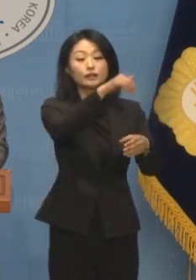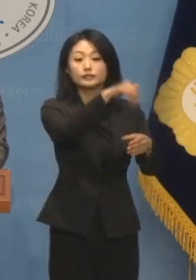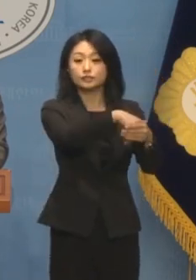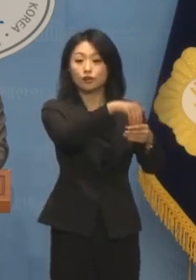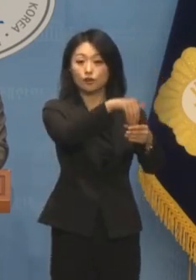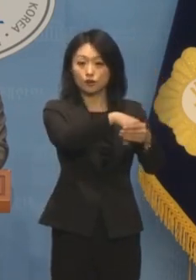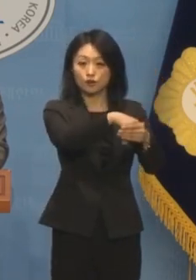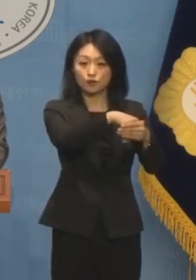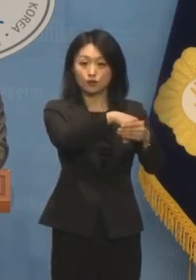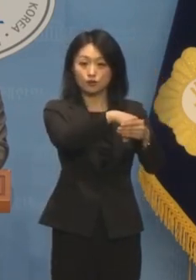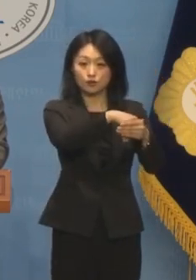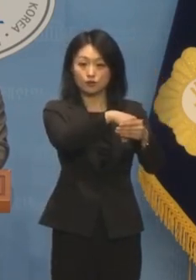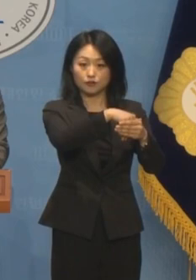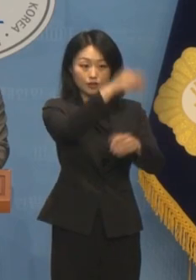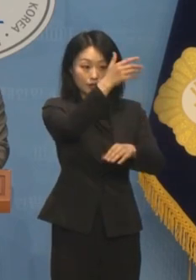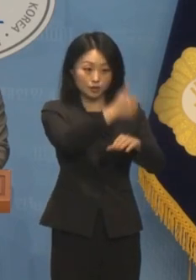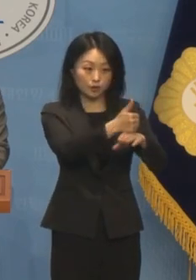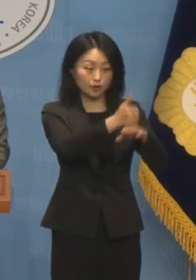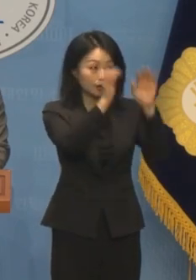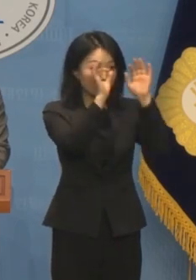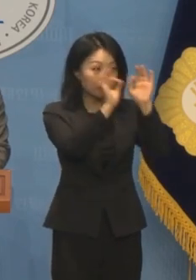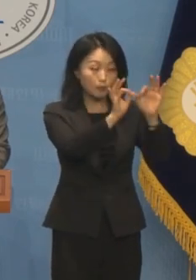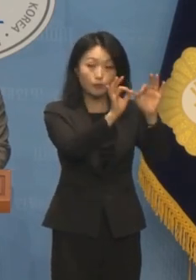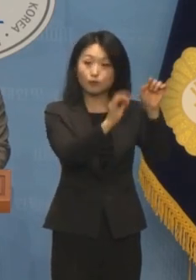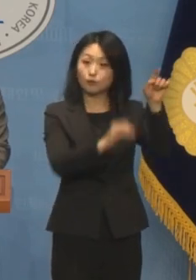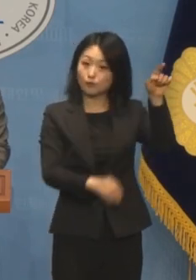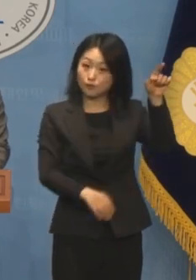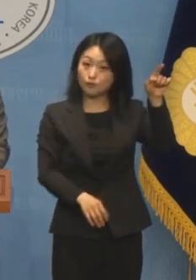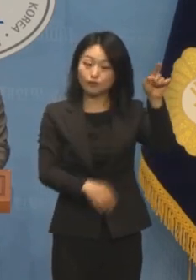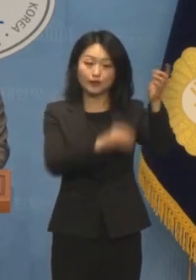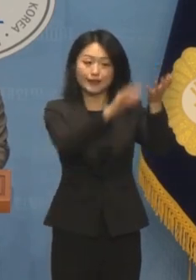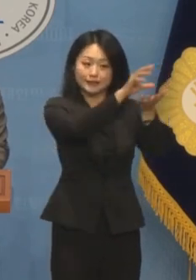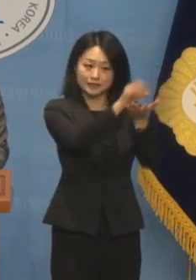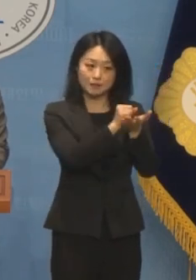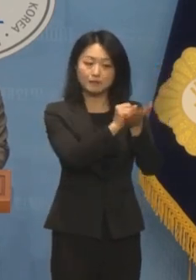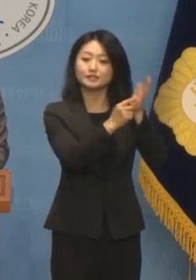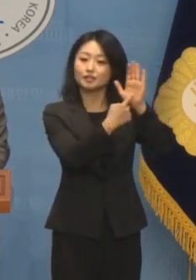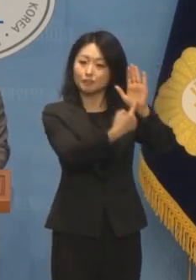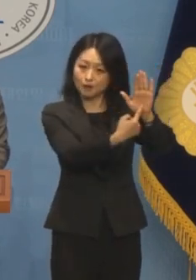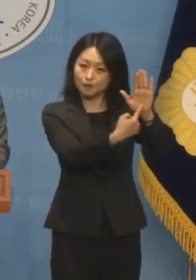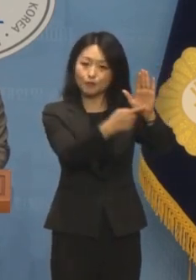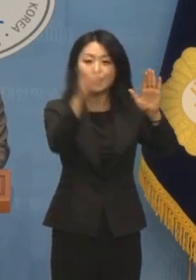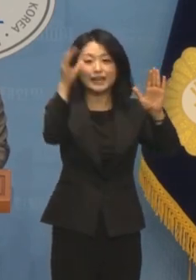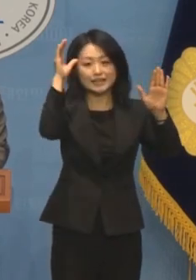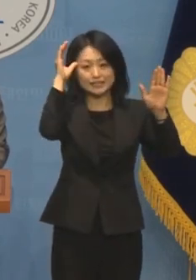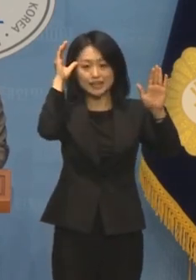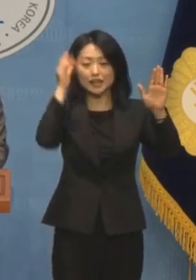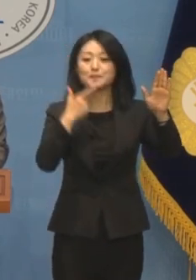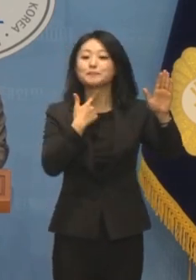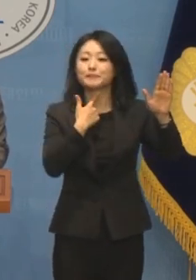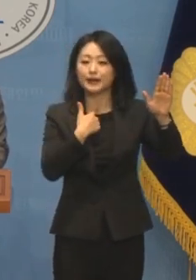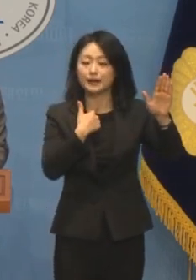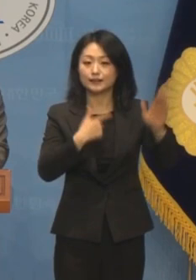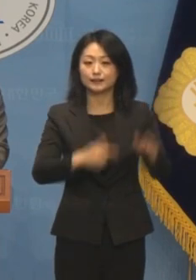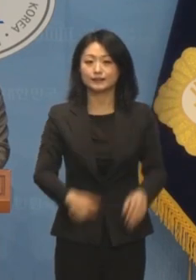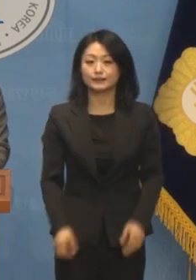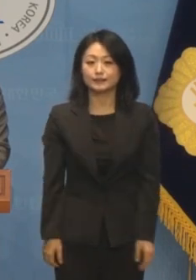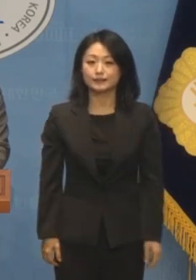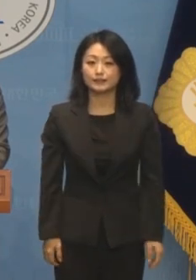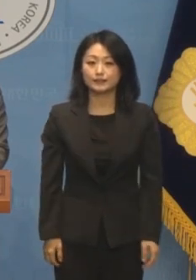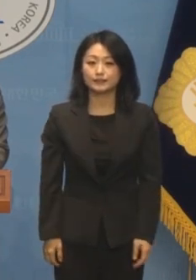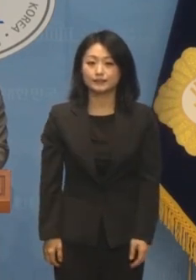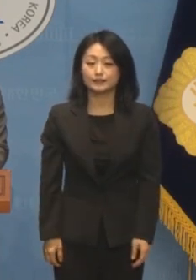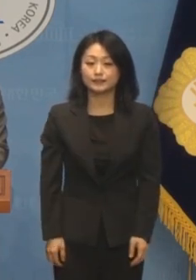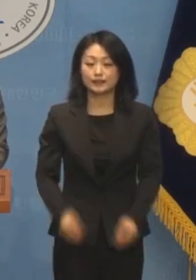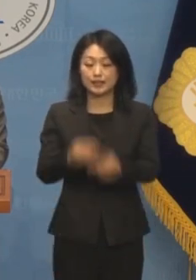선거에 표출된 민의를 최소한은 담아낼 것이라는 기대가 있었기 때문입니다.